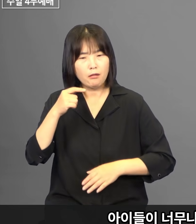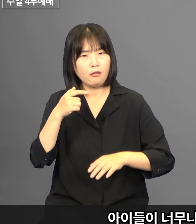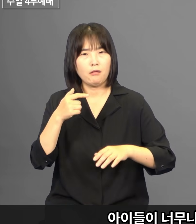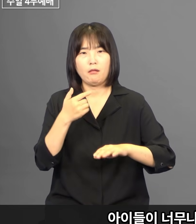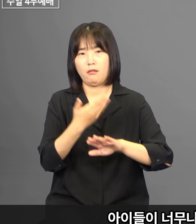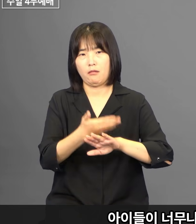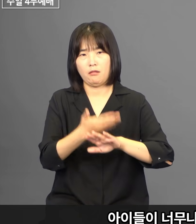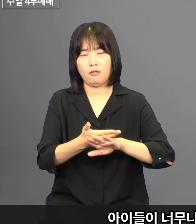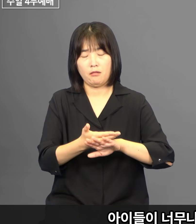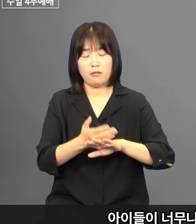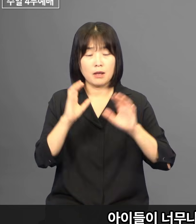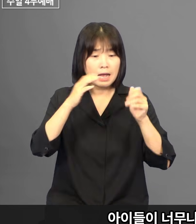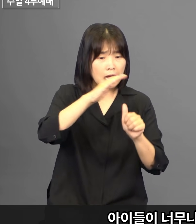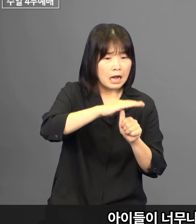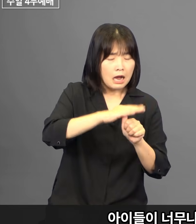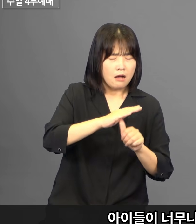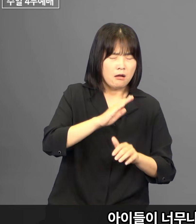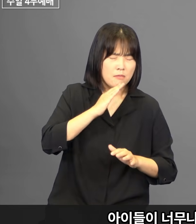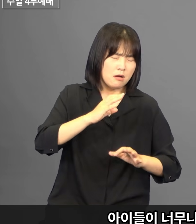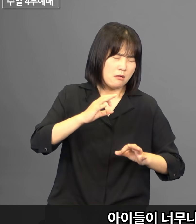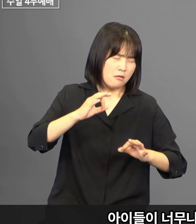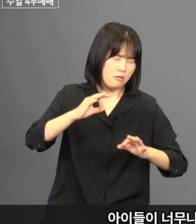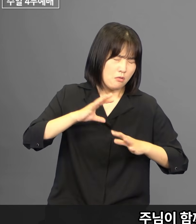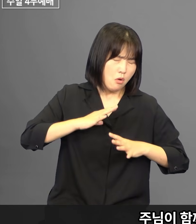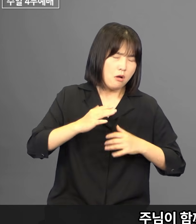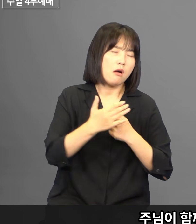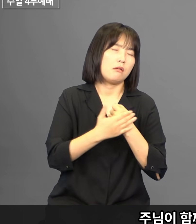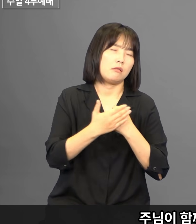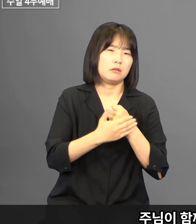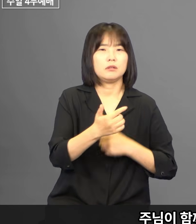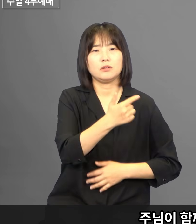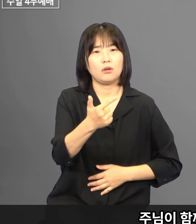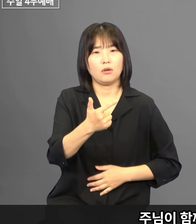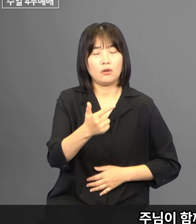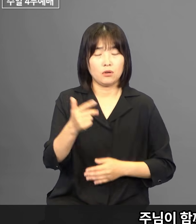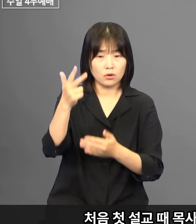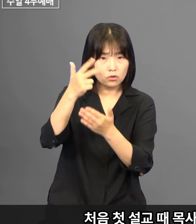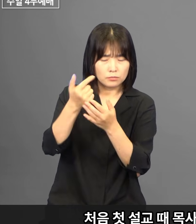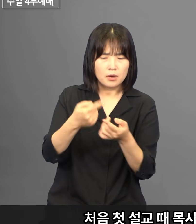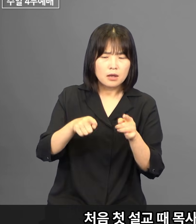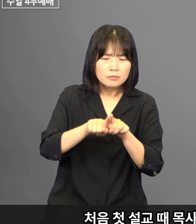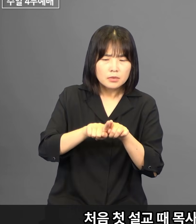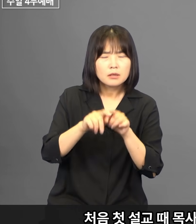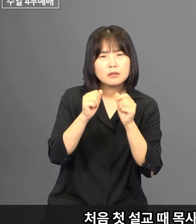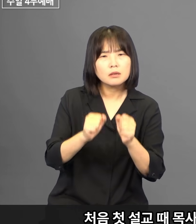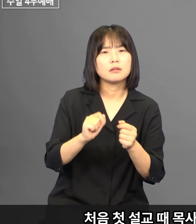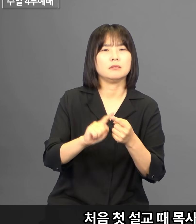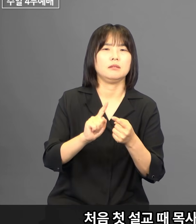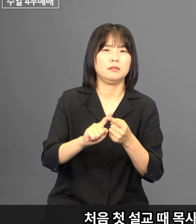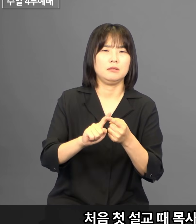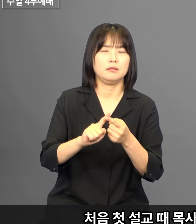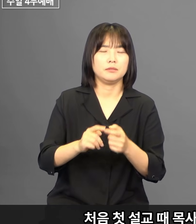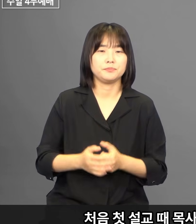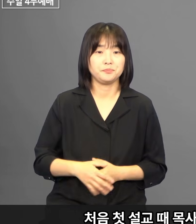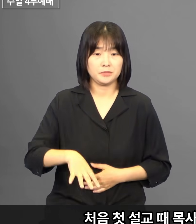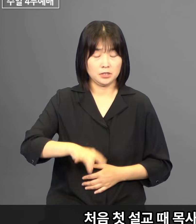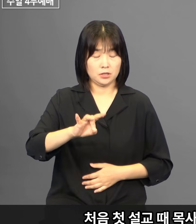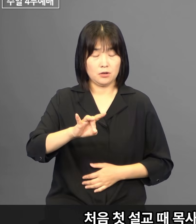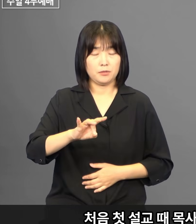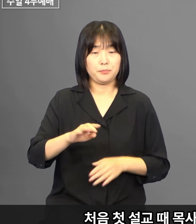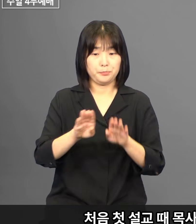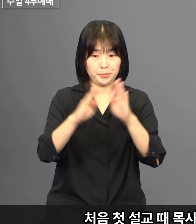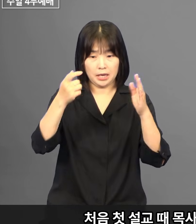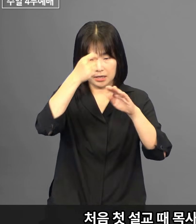아이들이 너무나 놀랍게 반응하는 거예요. 주님이 함께 계시는 것에 대해. 처음에 개회배 설교 때